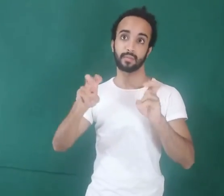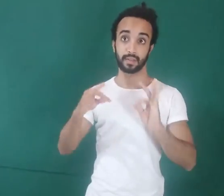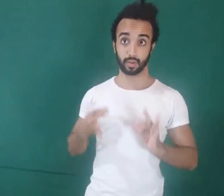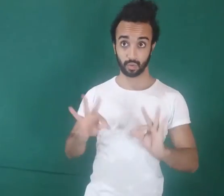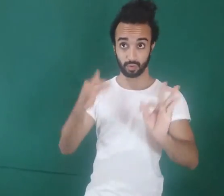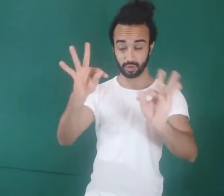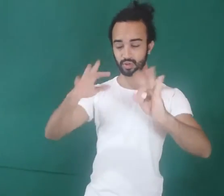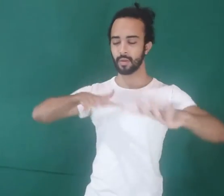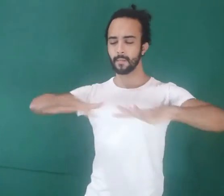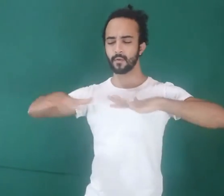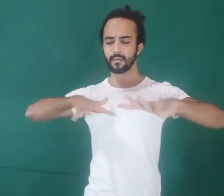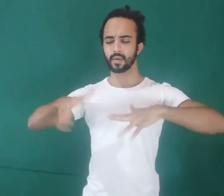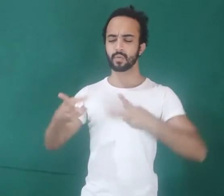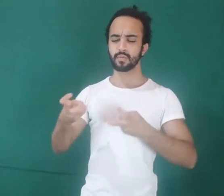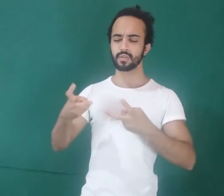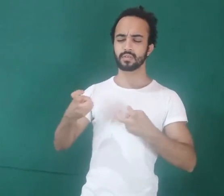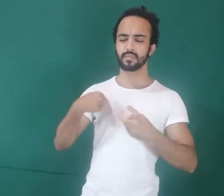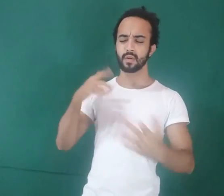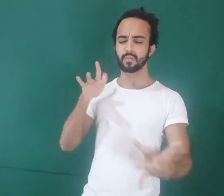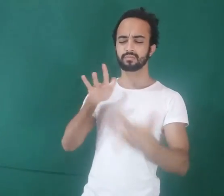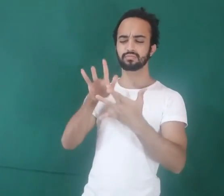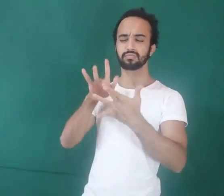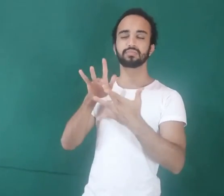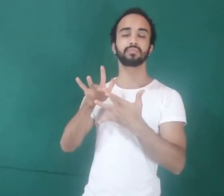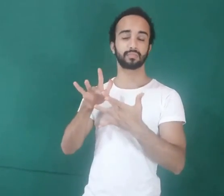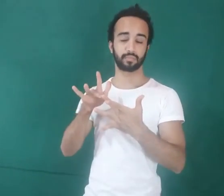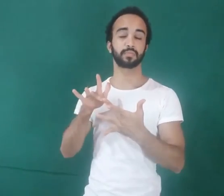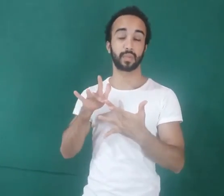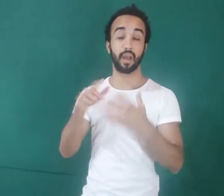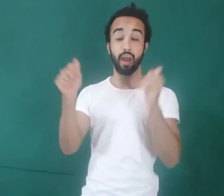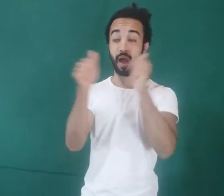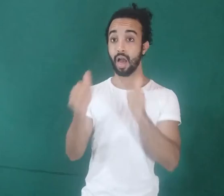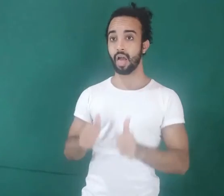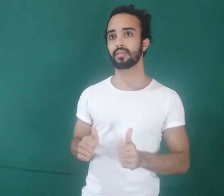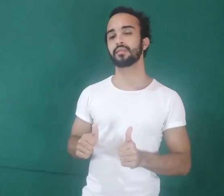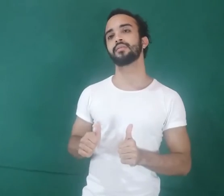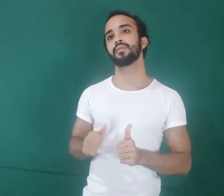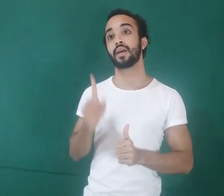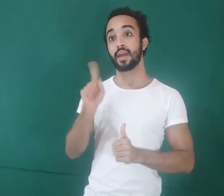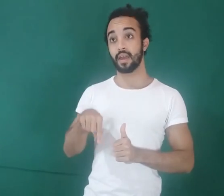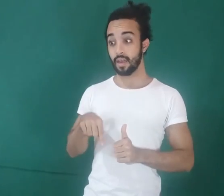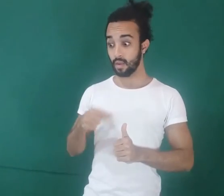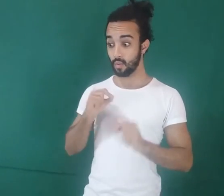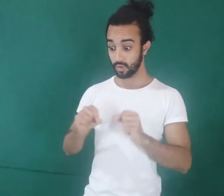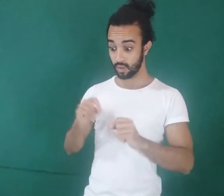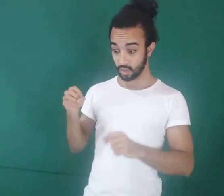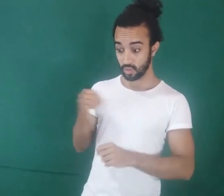sobre movimentos, perceber, estar conectada. A arte contemporânea, ela é contemporânea por se vestir